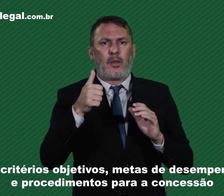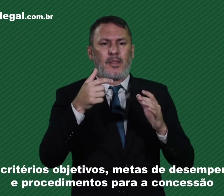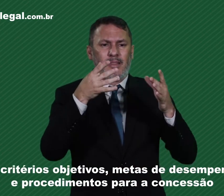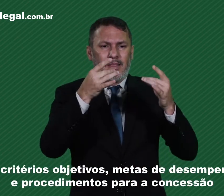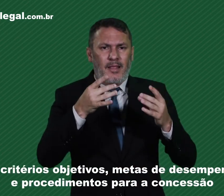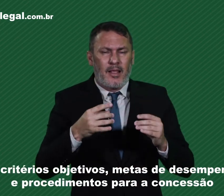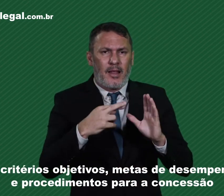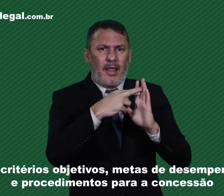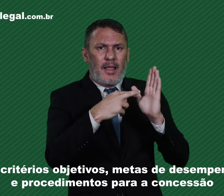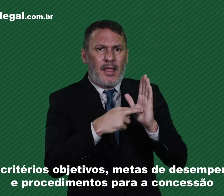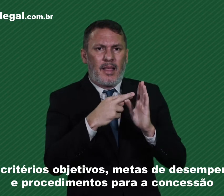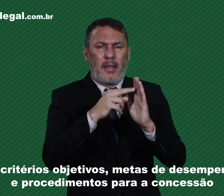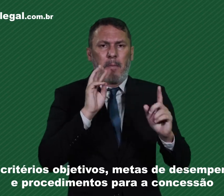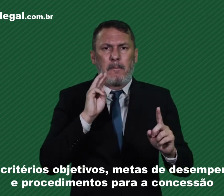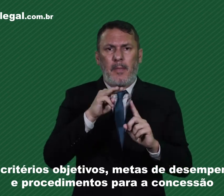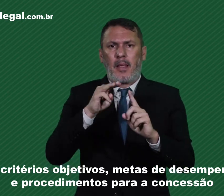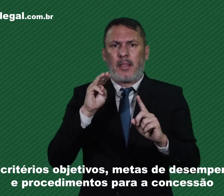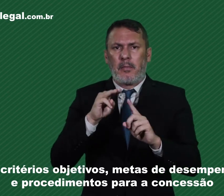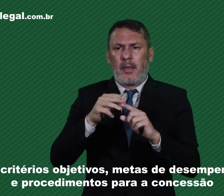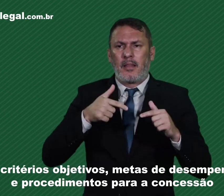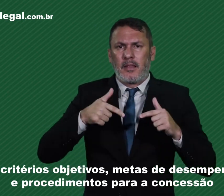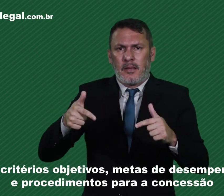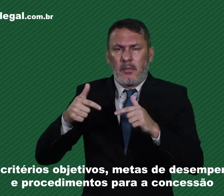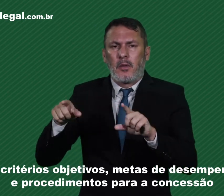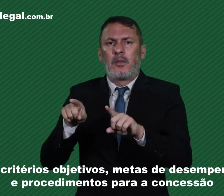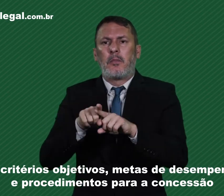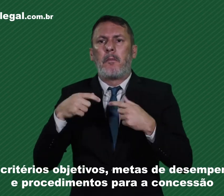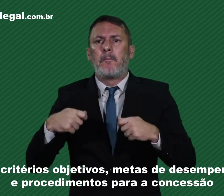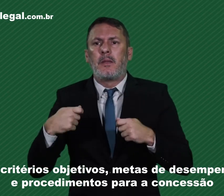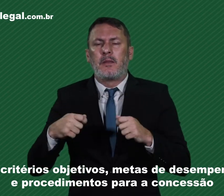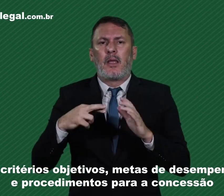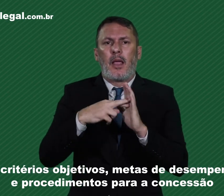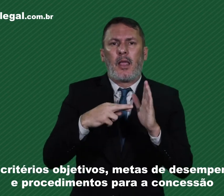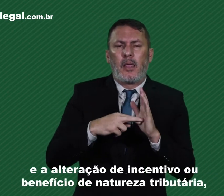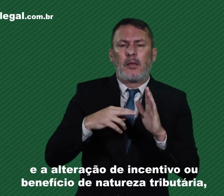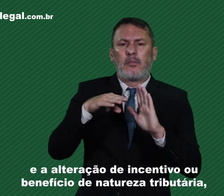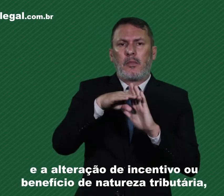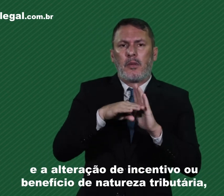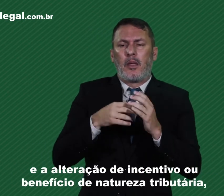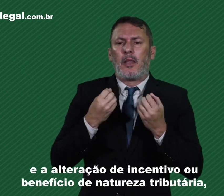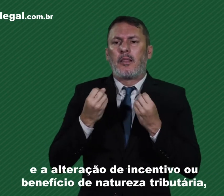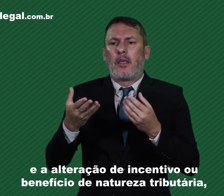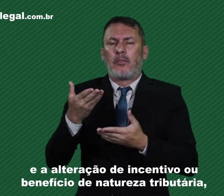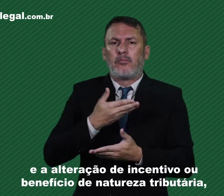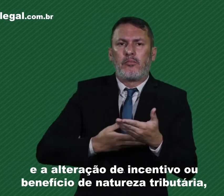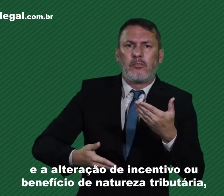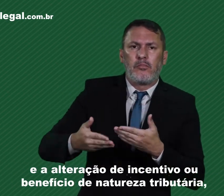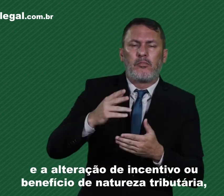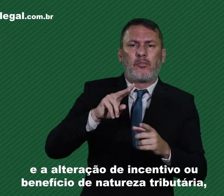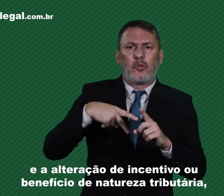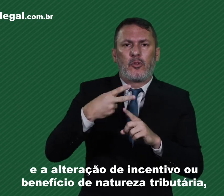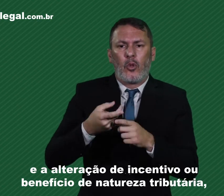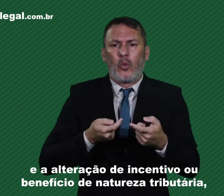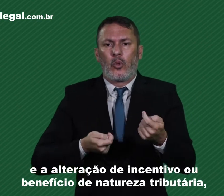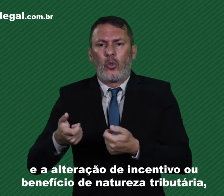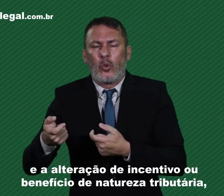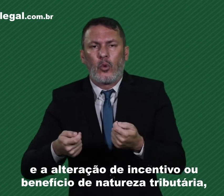objetivos metas de desempenho e procedimentos para a concessão EA alteração de incentivo ou benefício